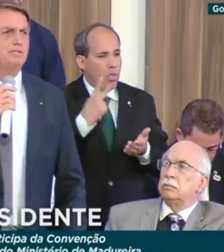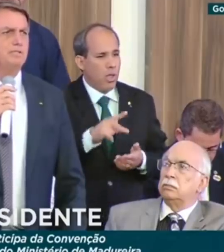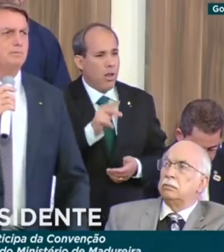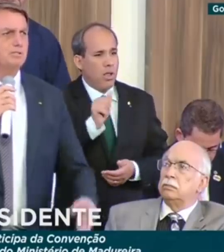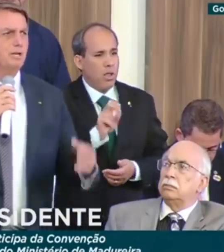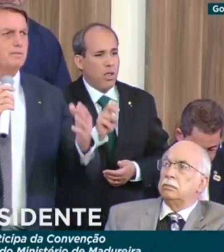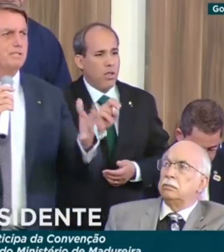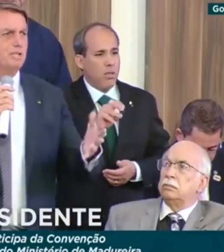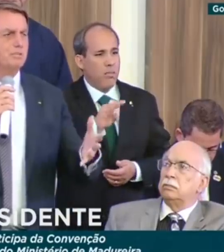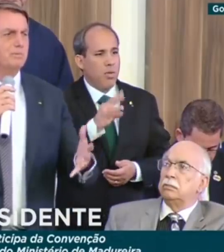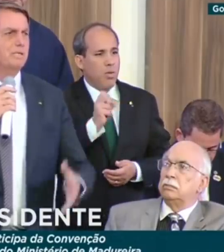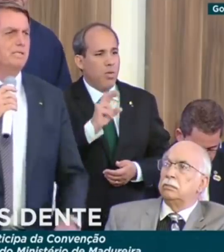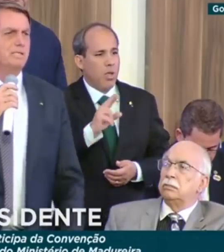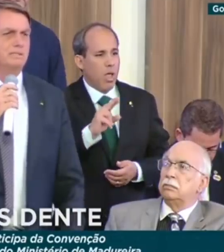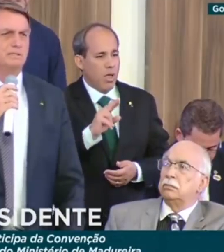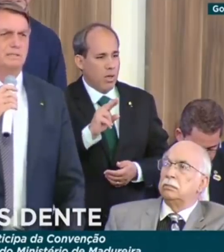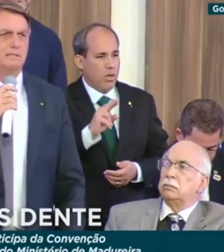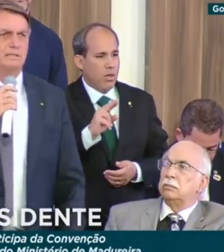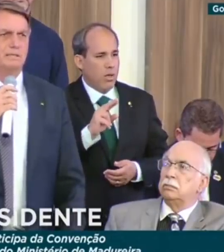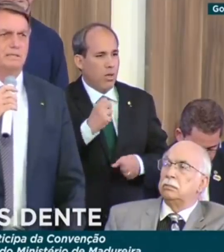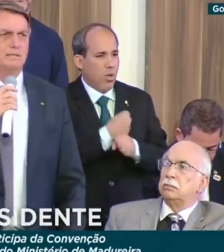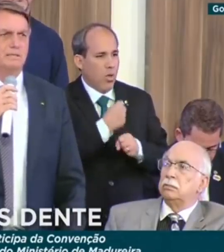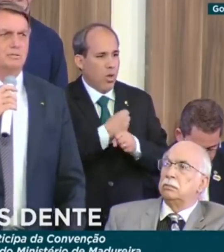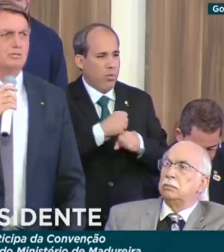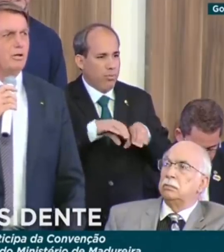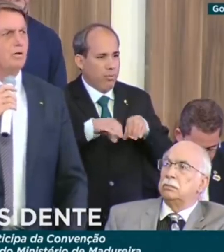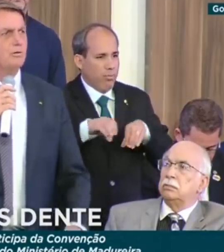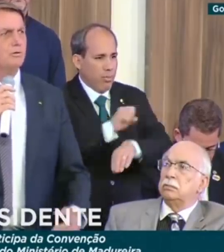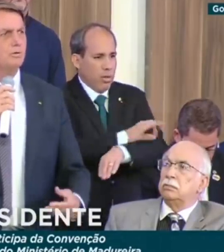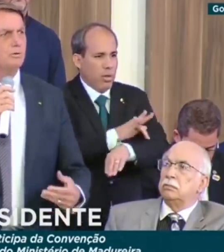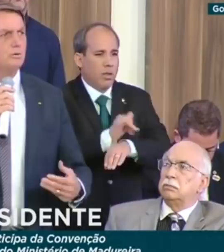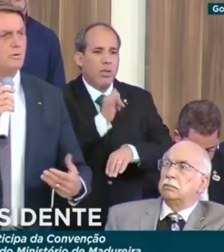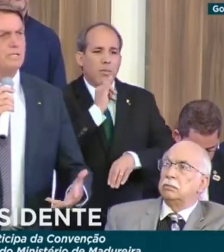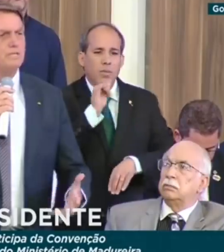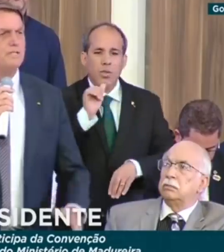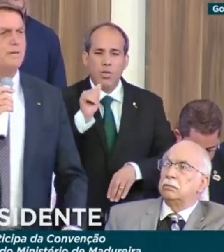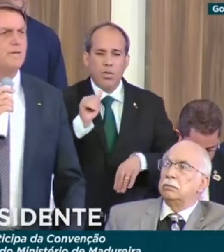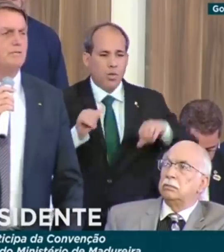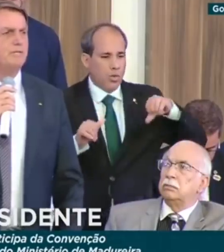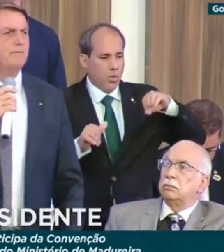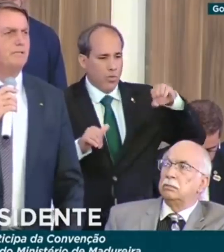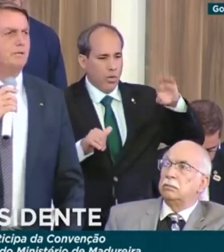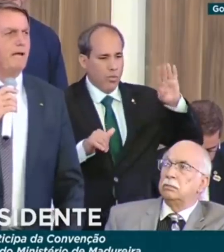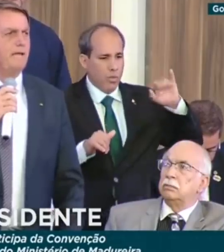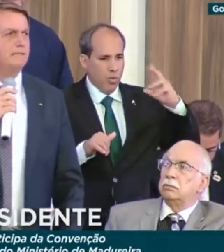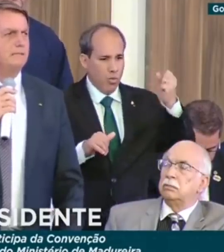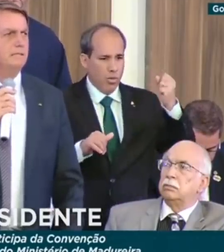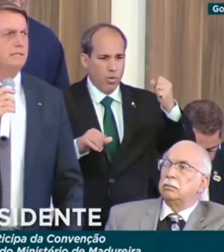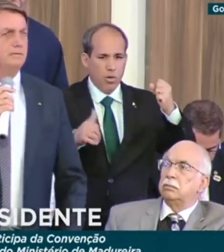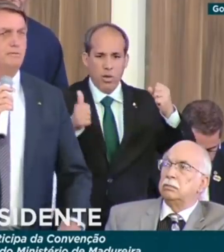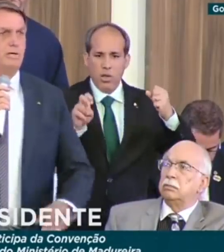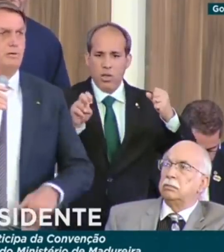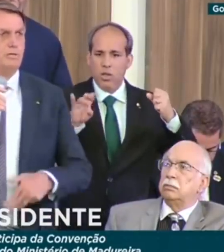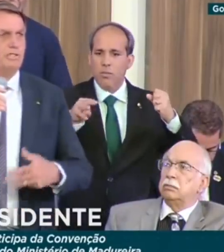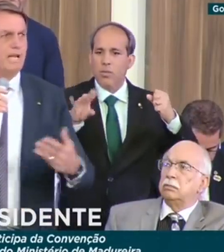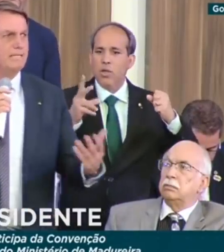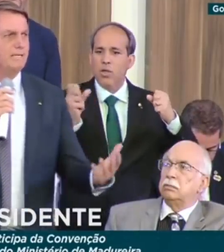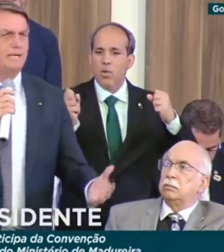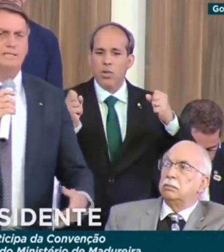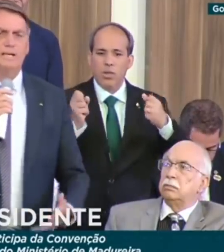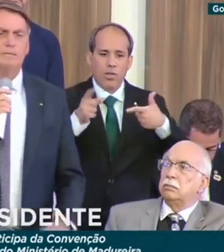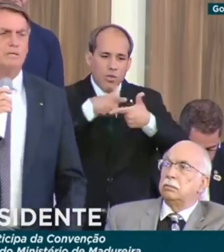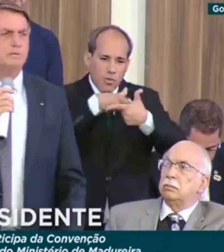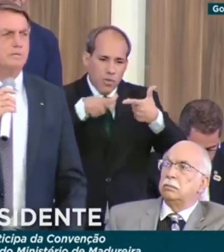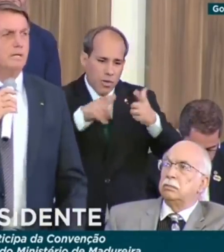Se dividimos 900 por 15, só o endividamento da Petrobras, que foi